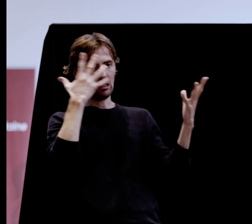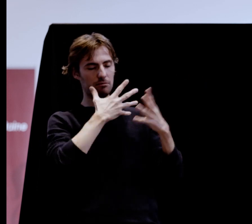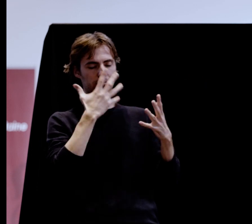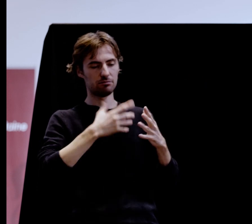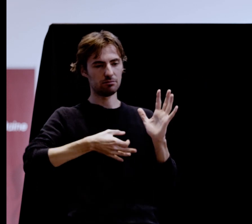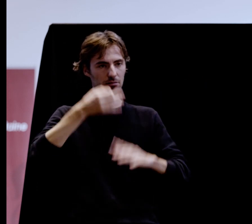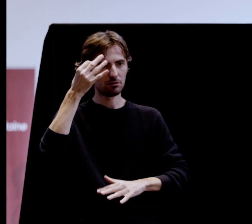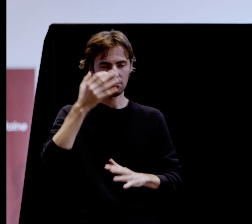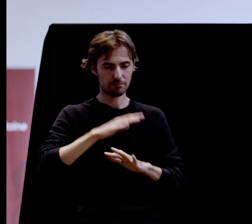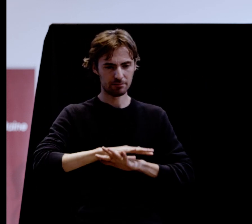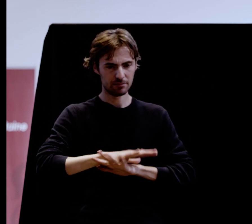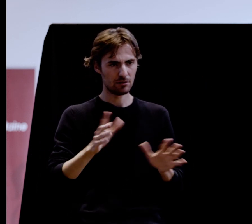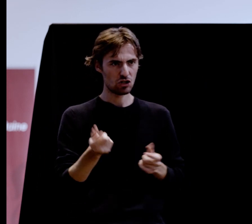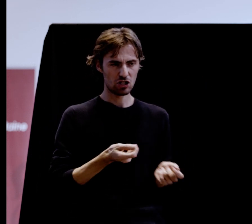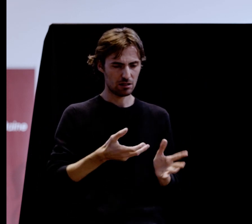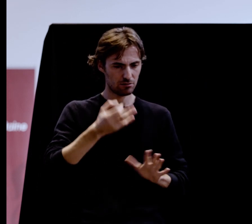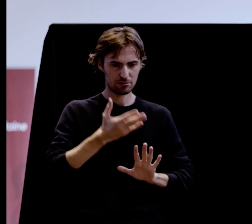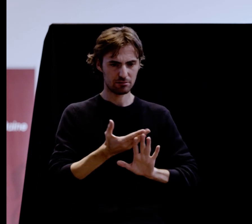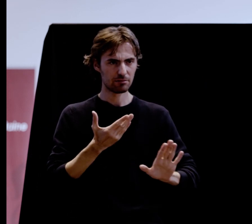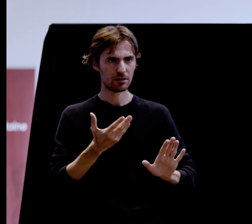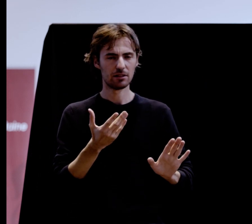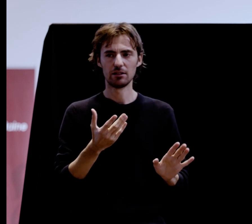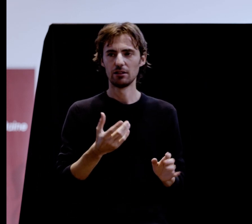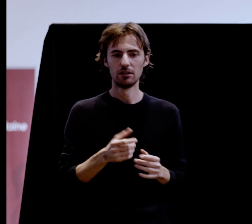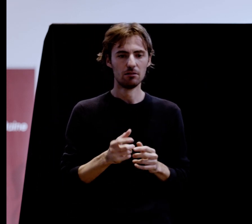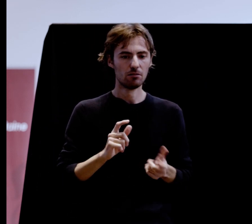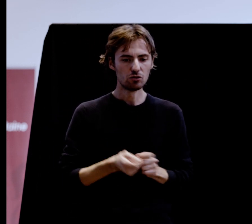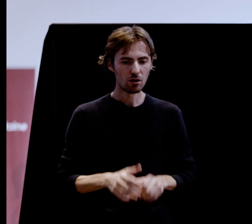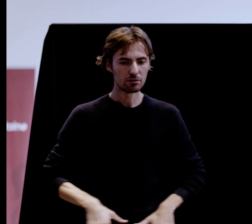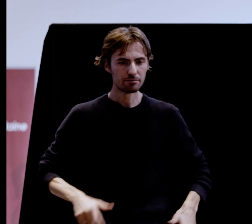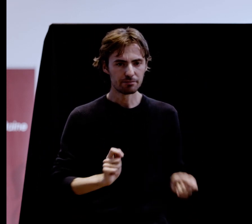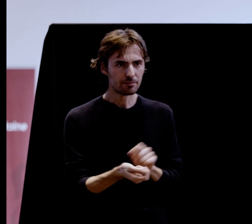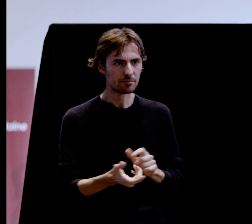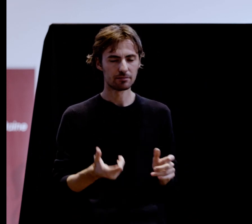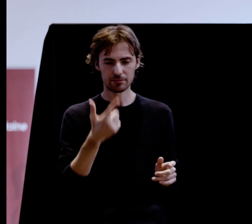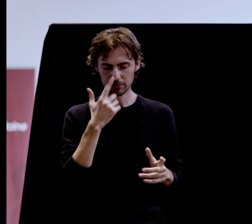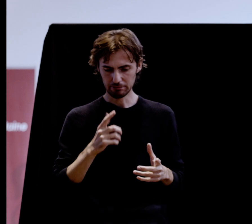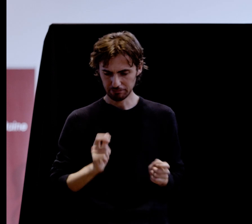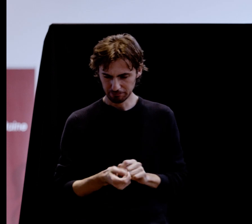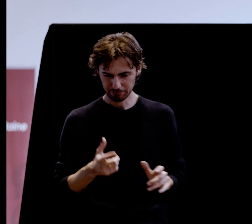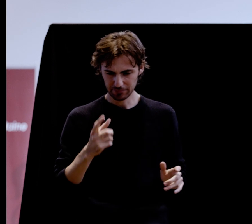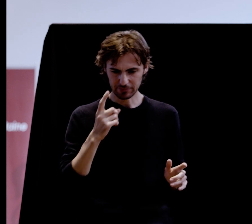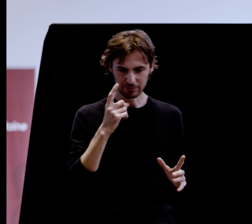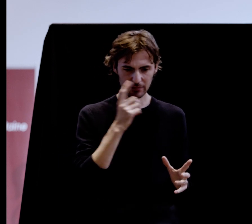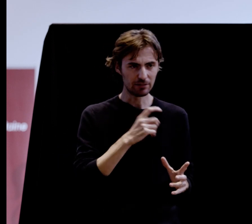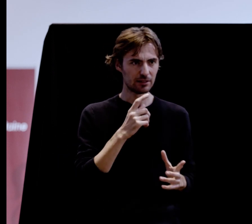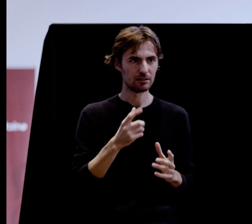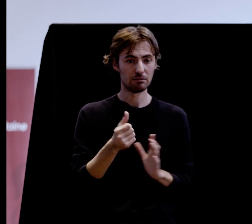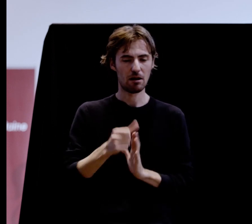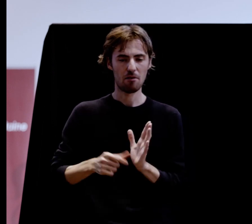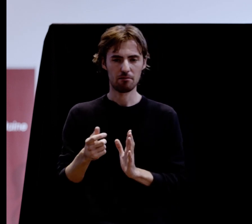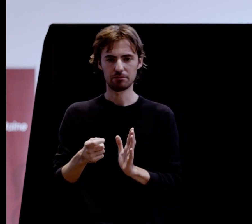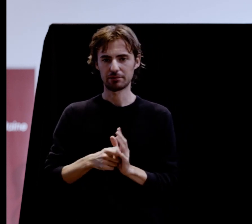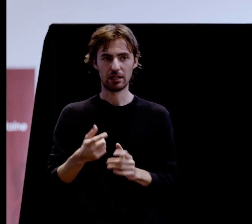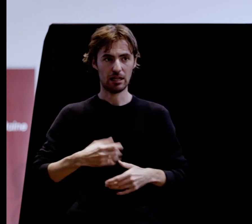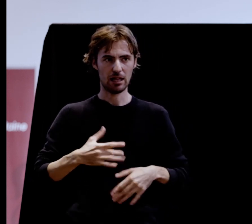autonomie qui est partielle ou complètement absente dans la gestion des échanges, qui rendent la situation compliquée tous les mois.